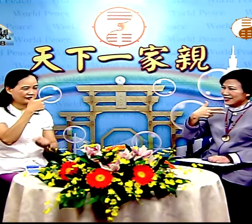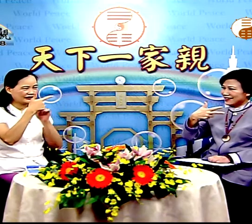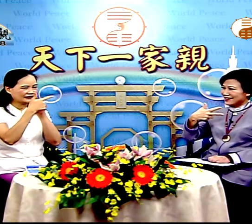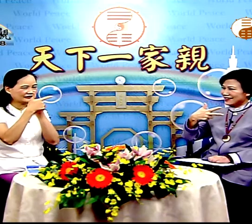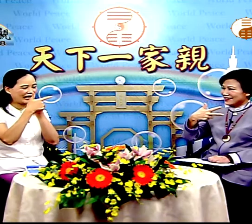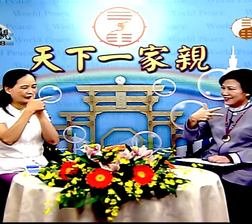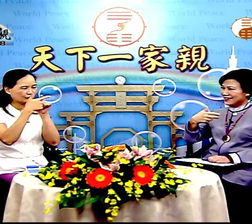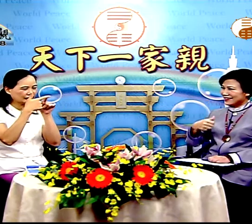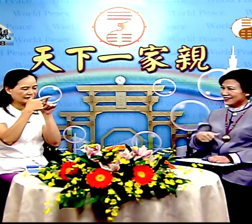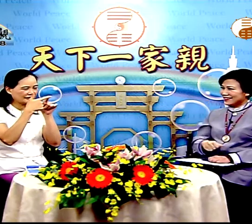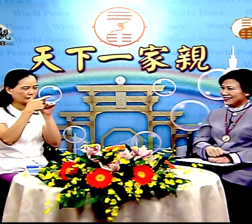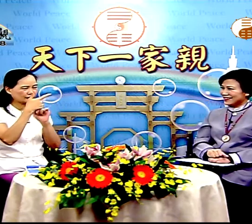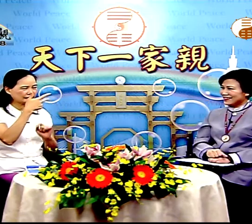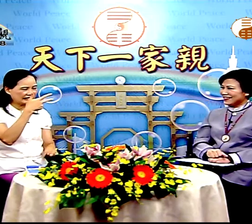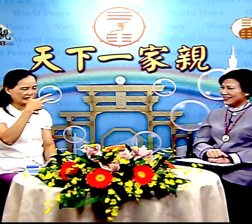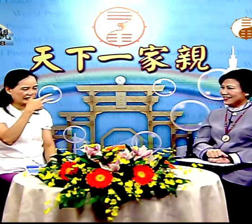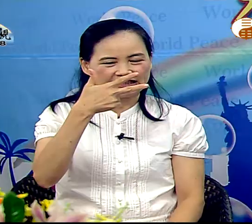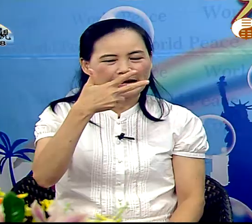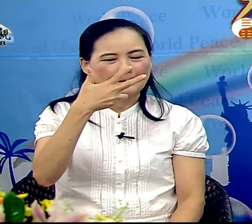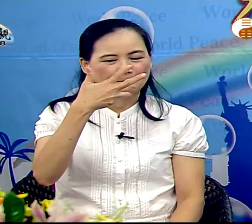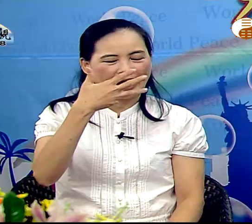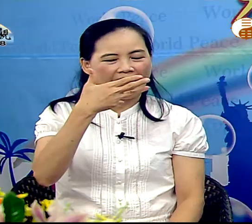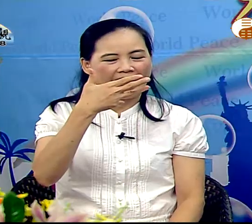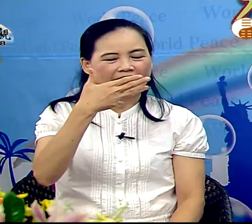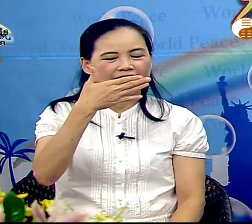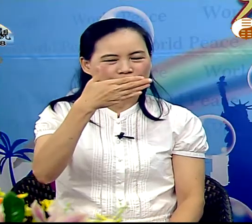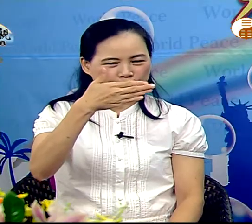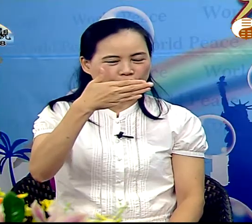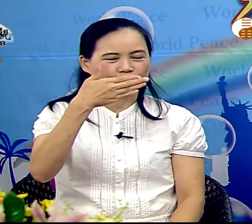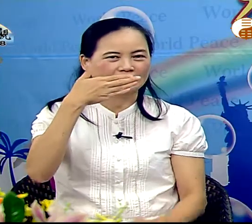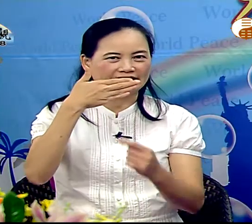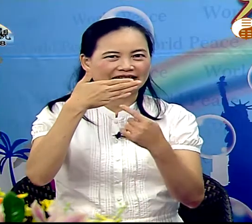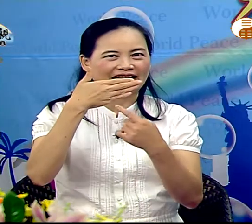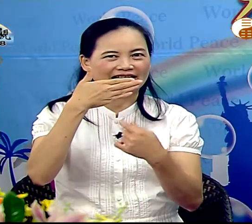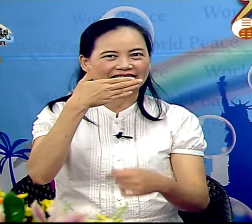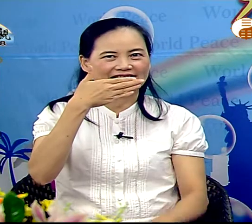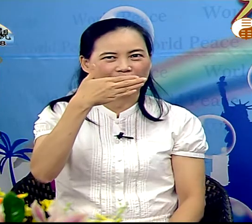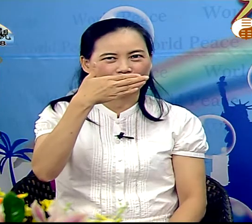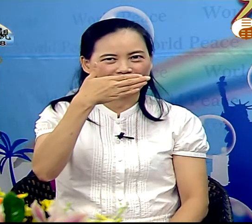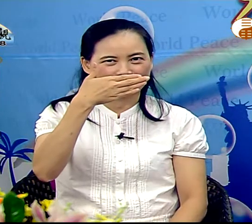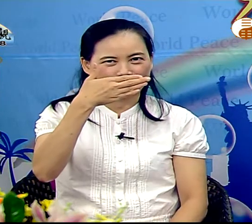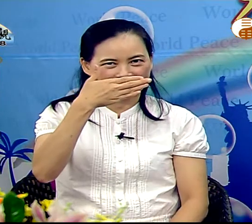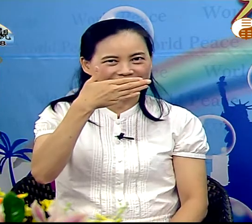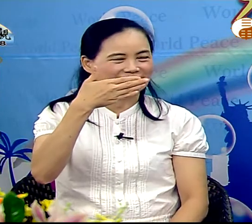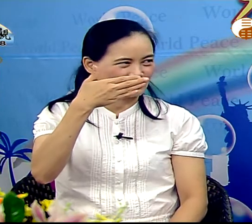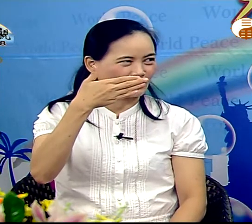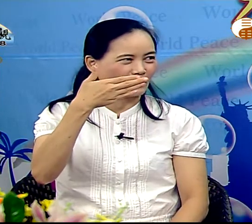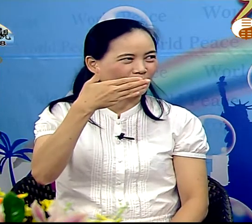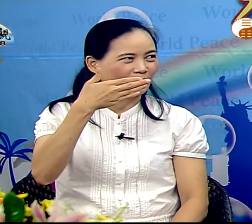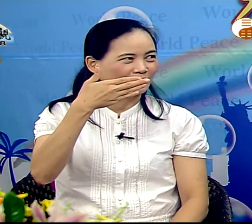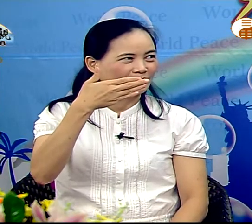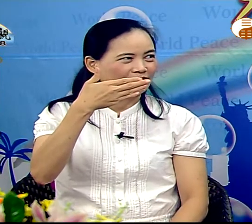是一个大珠一个小珠，七八。九，所以刚刚那个照片的 这是 九， 那十呢？